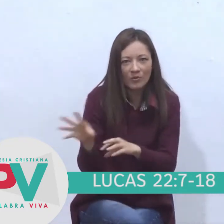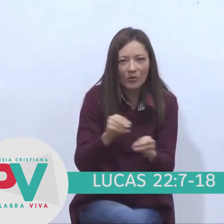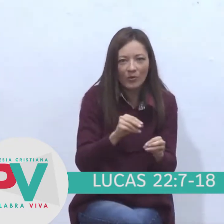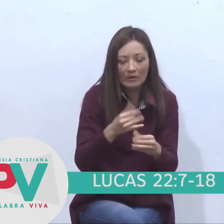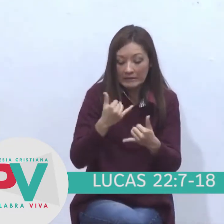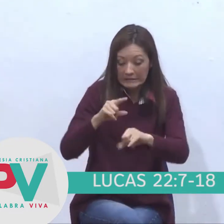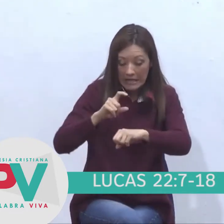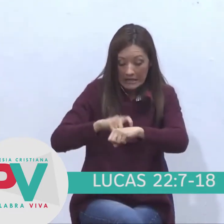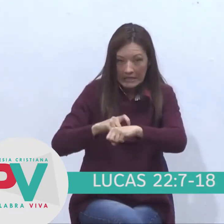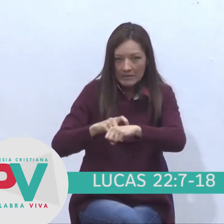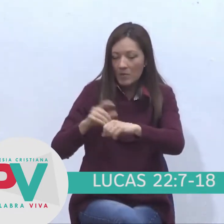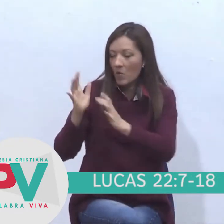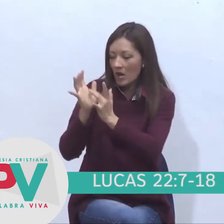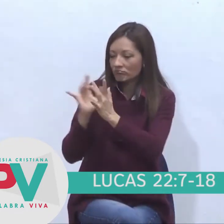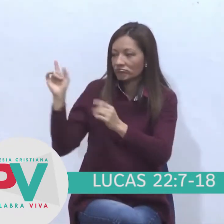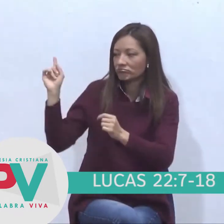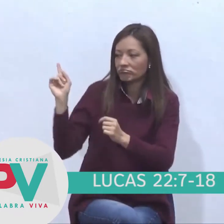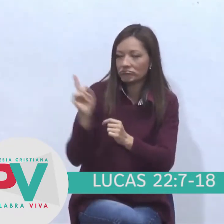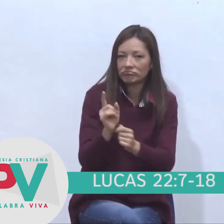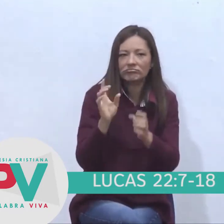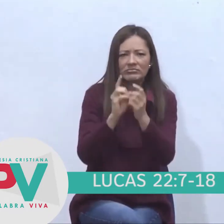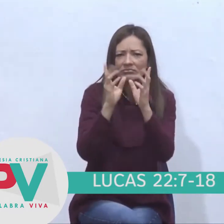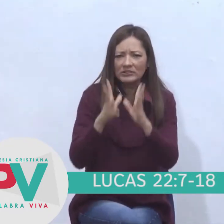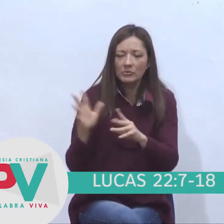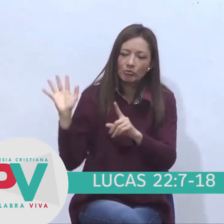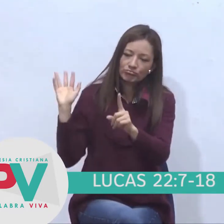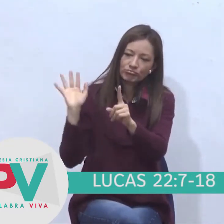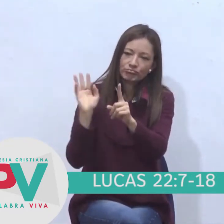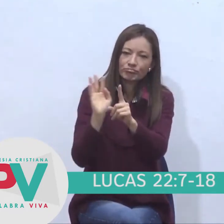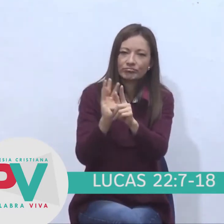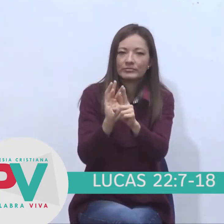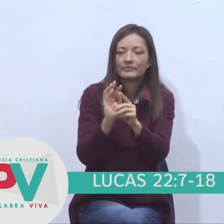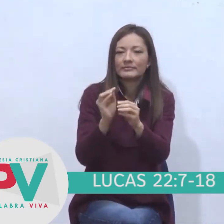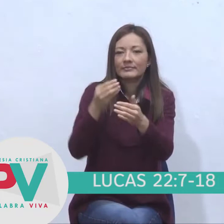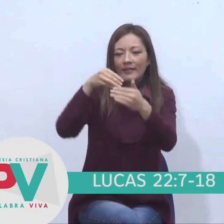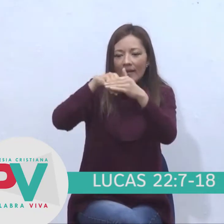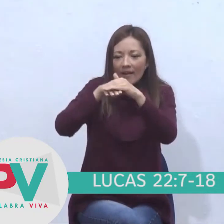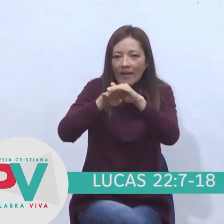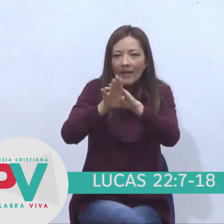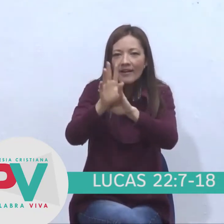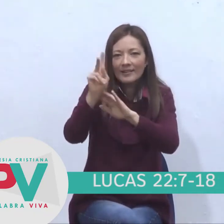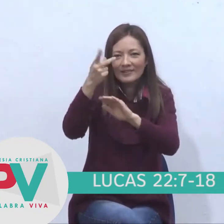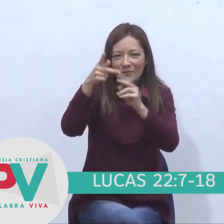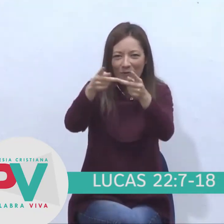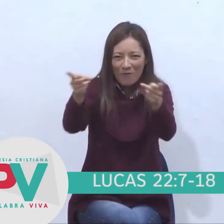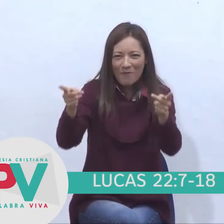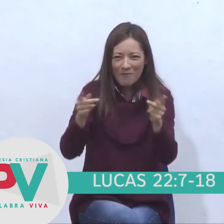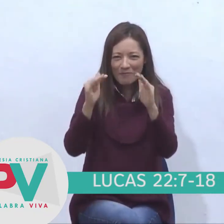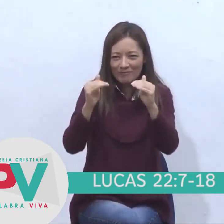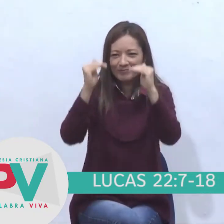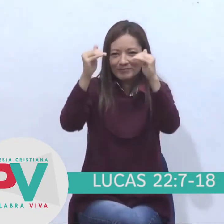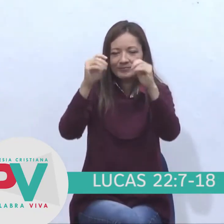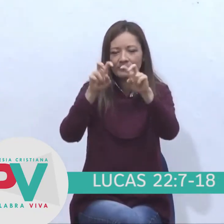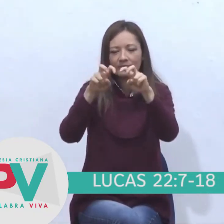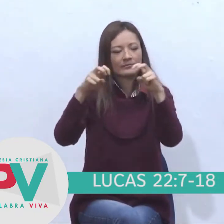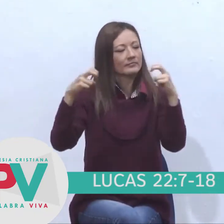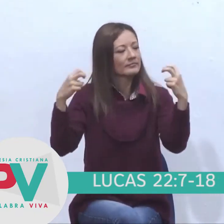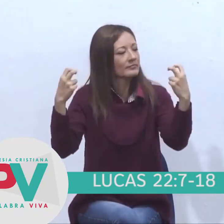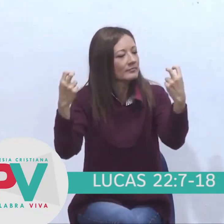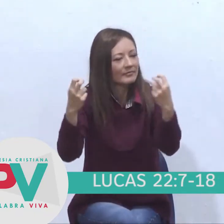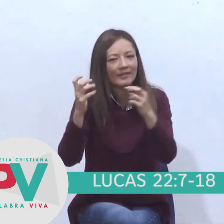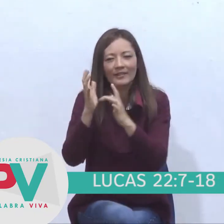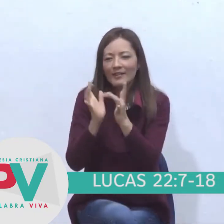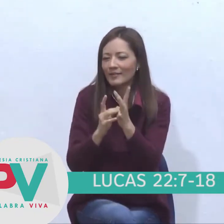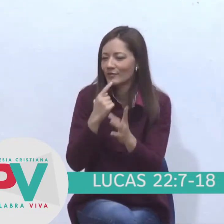mesa y con él los apóstoles. Y les dijo: cuánto he deseado comer con